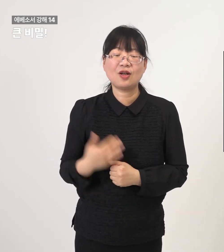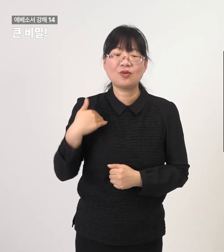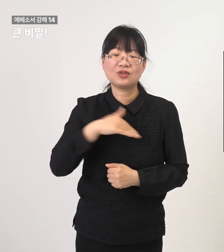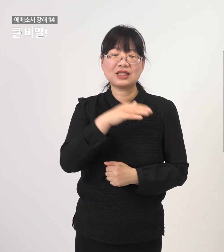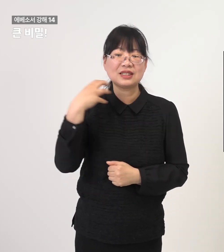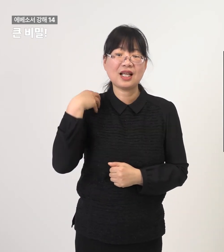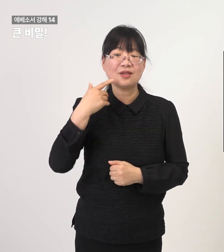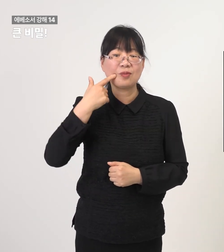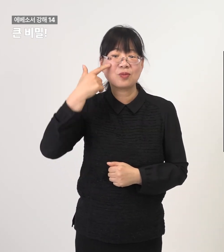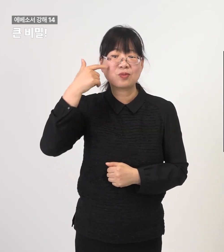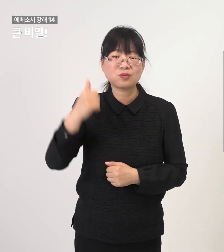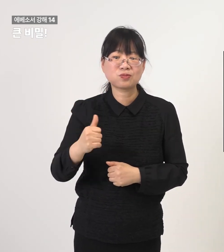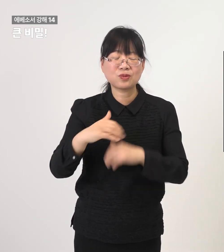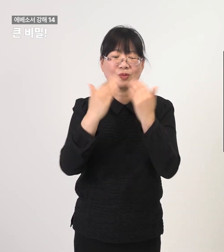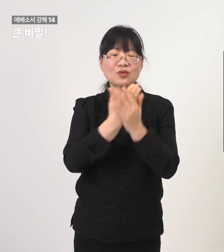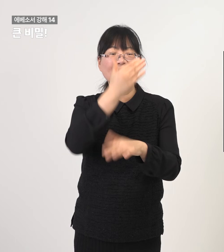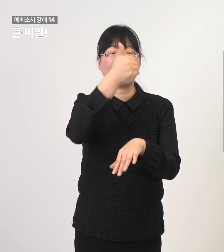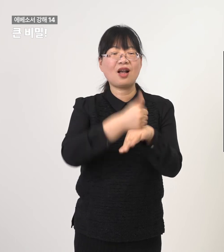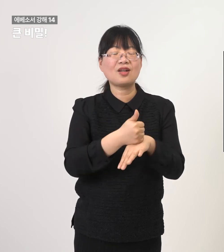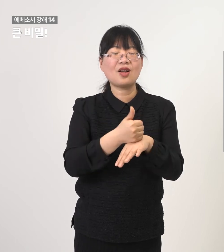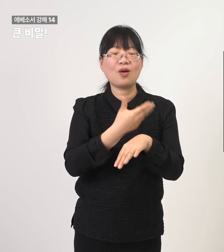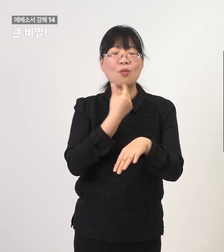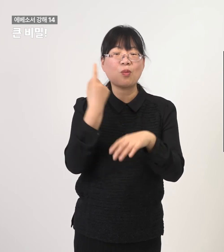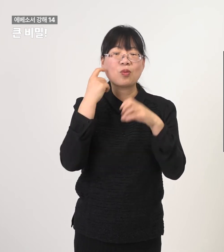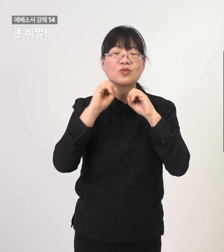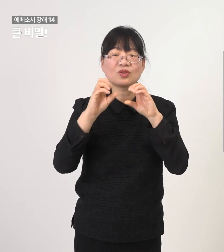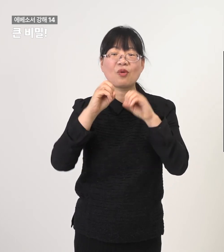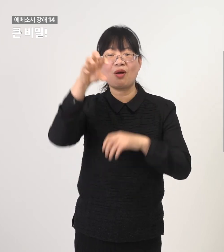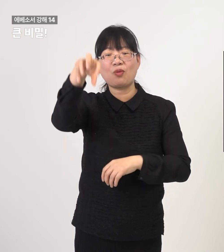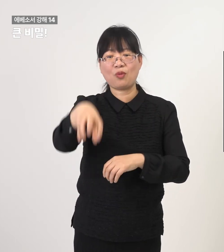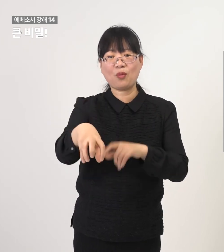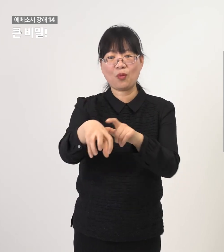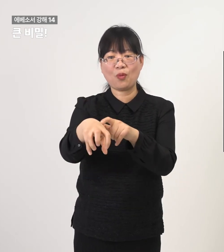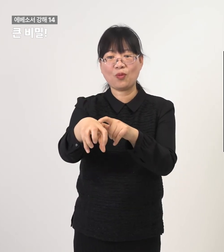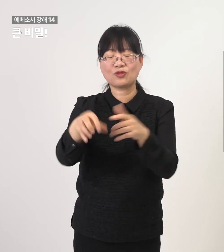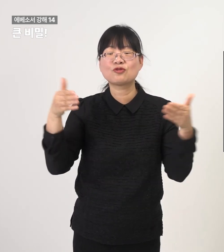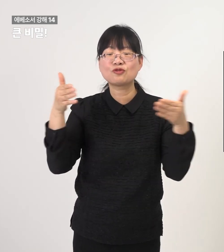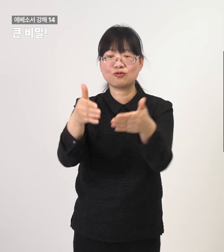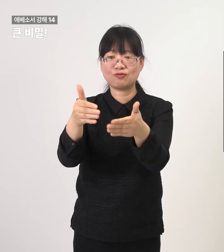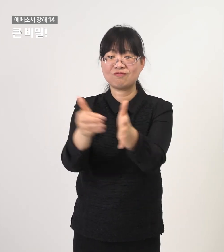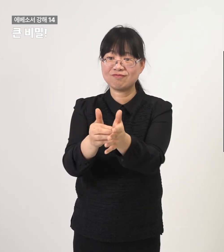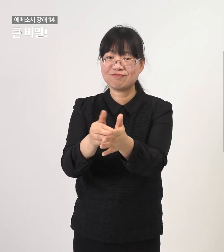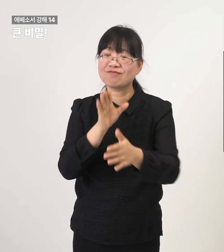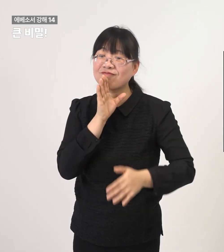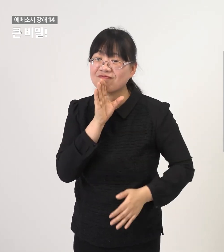담임 목사님이 모든 결론이 미셔널로 끝나더라. 예, 맞습니다.